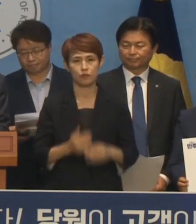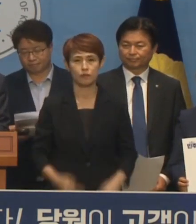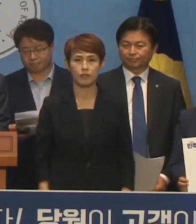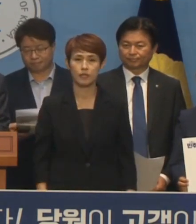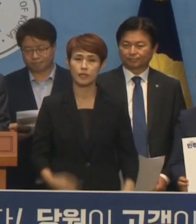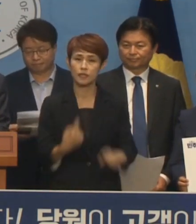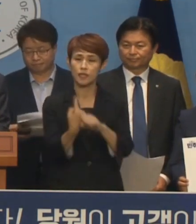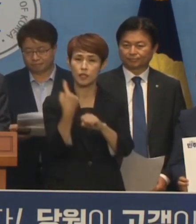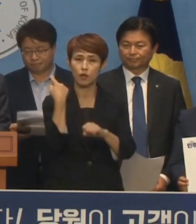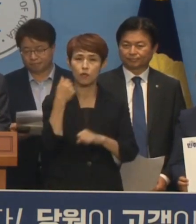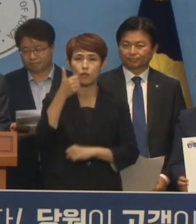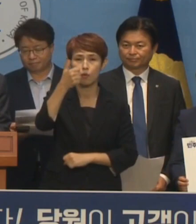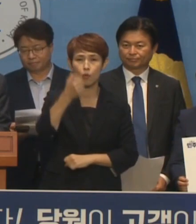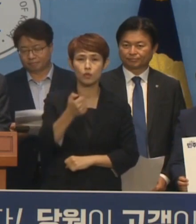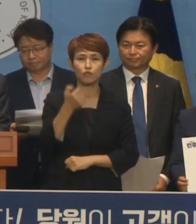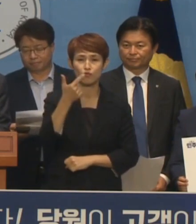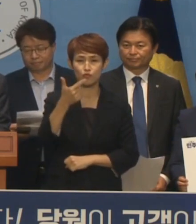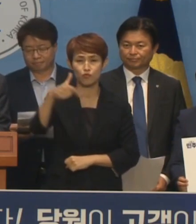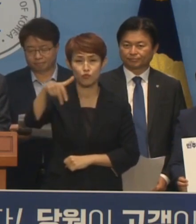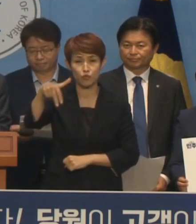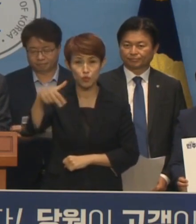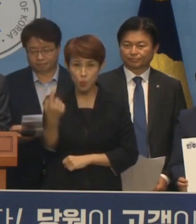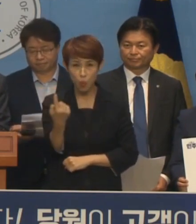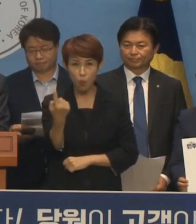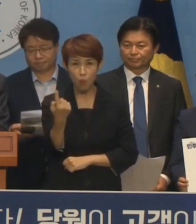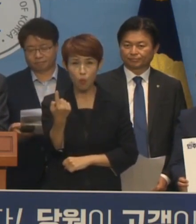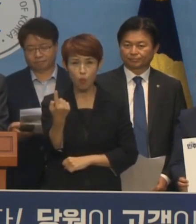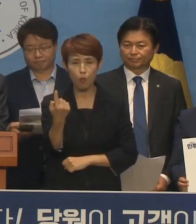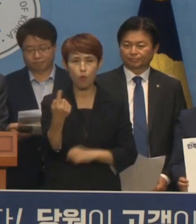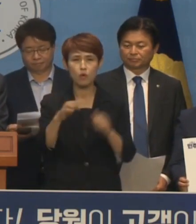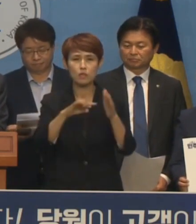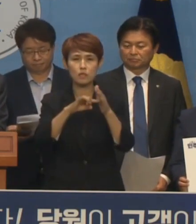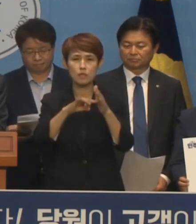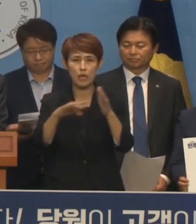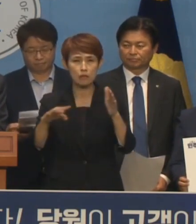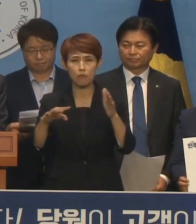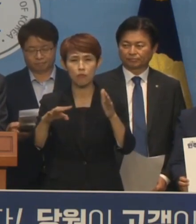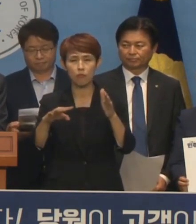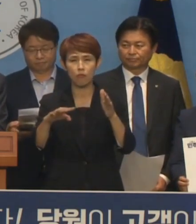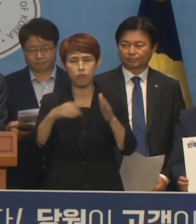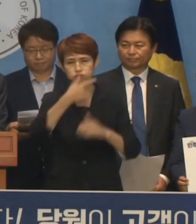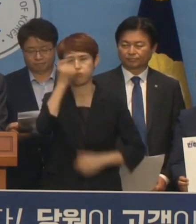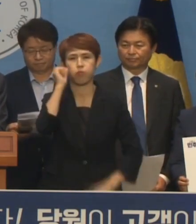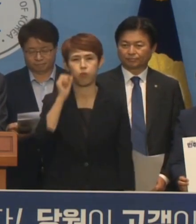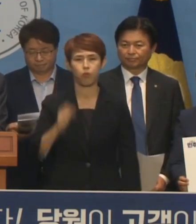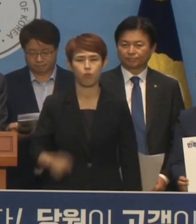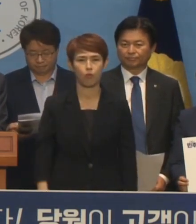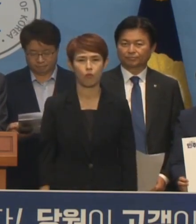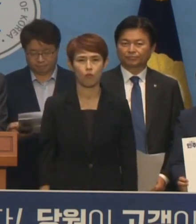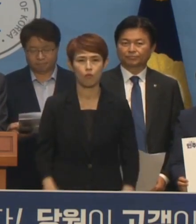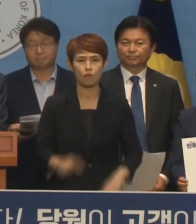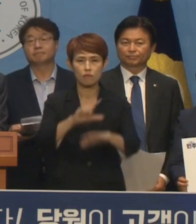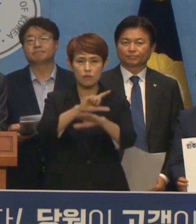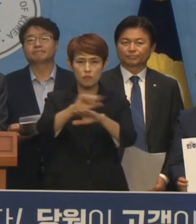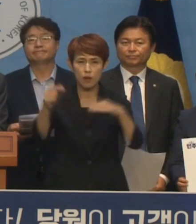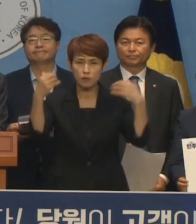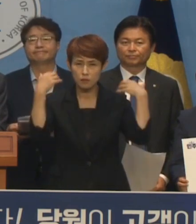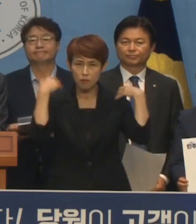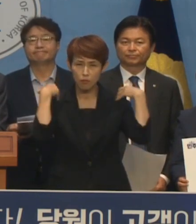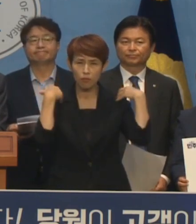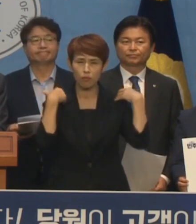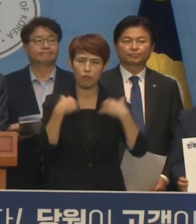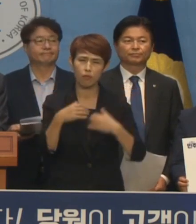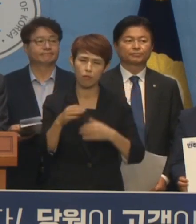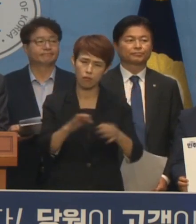작년 56조에 달하는 사상 초유의 세수결손을 초래해 지방정부를 위기에